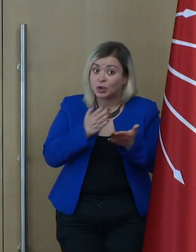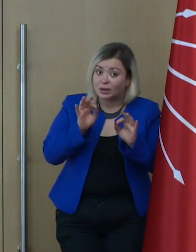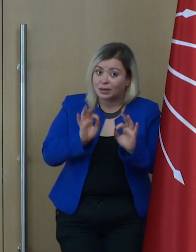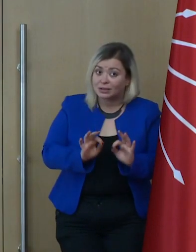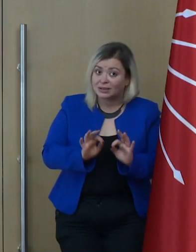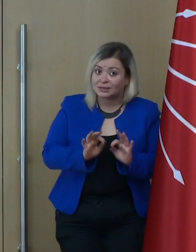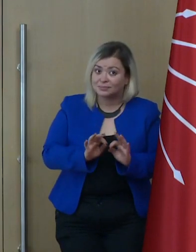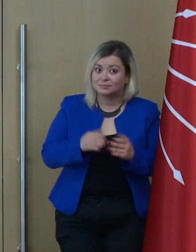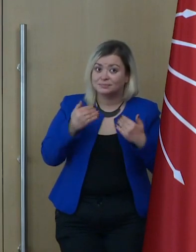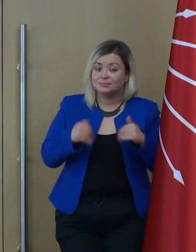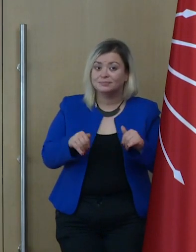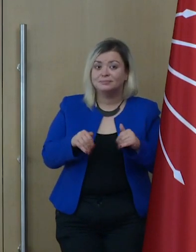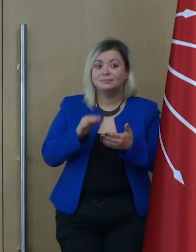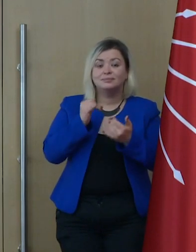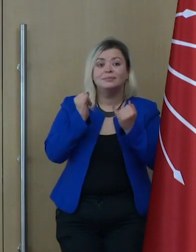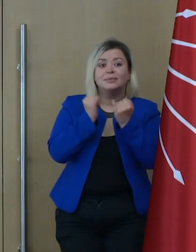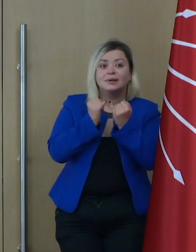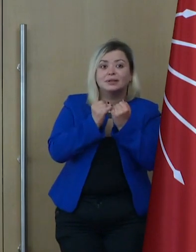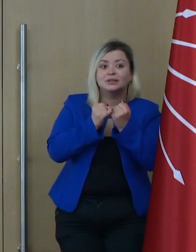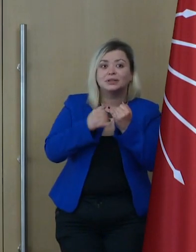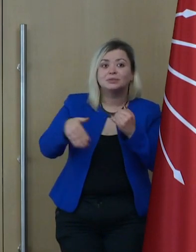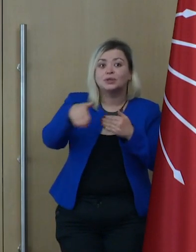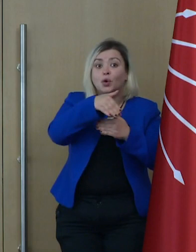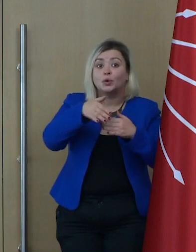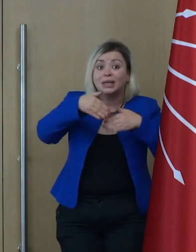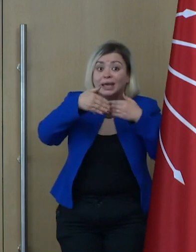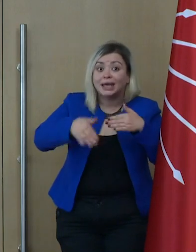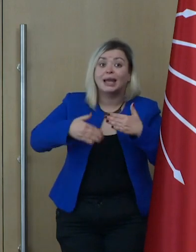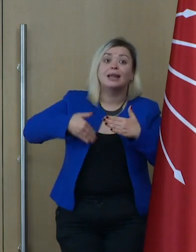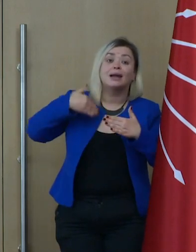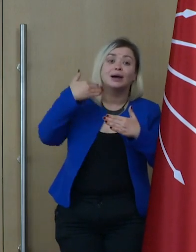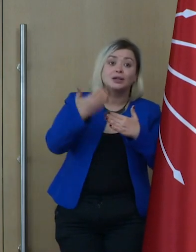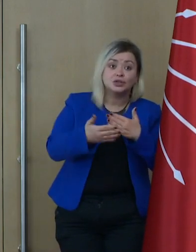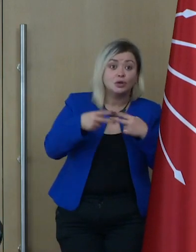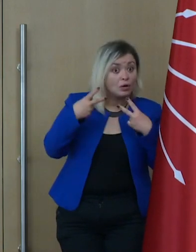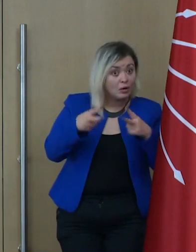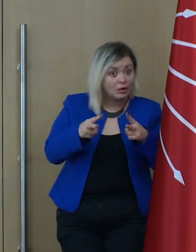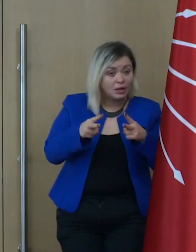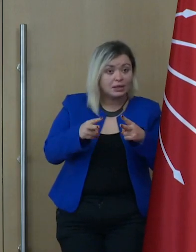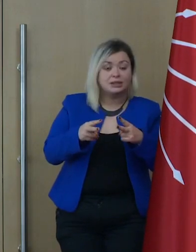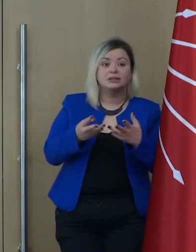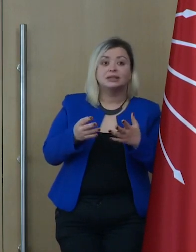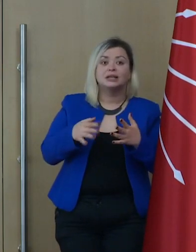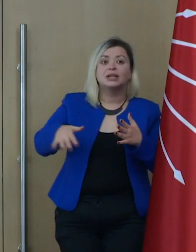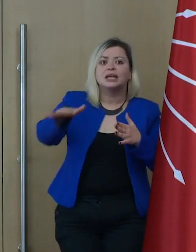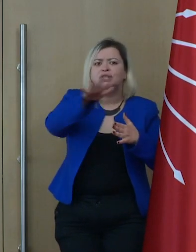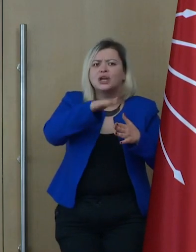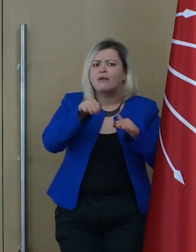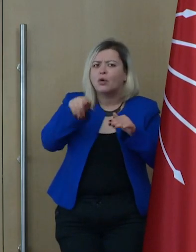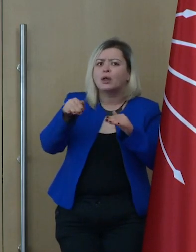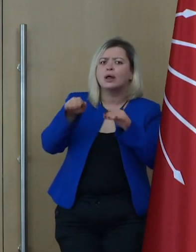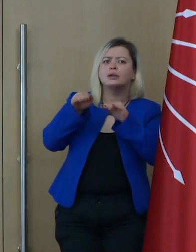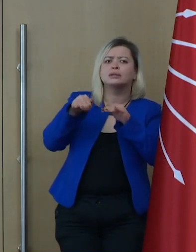çıkılırsa engelli kardeşlerimiz önlerindeki engelleri rahatlıkla aşabiliyorlar. Yeter ki çevre kendilerine destek